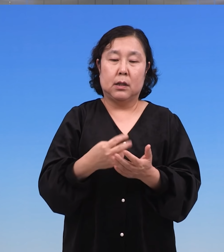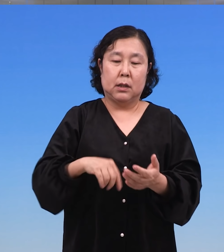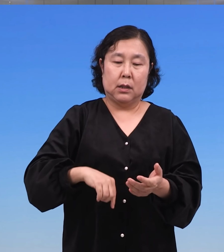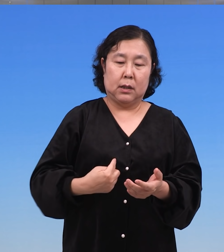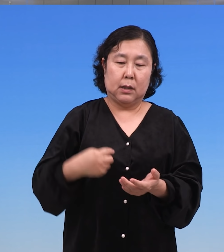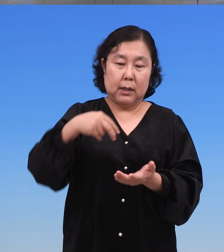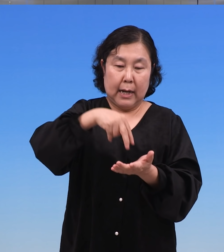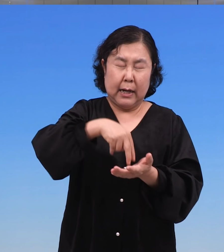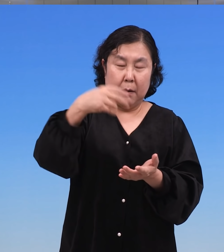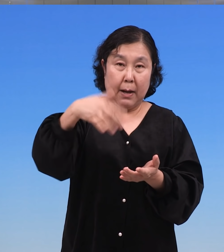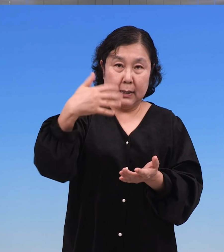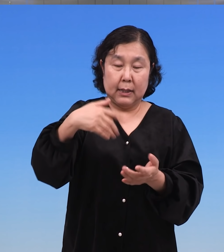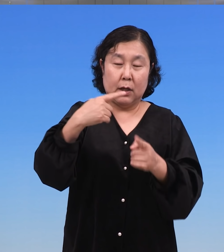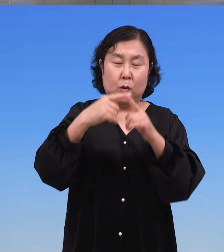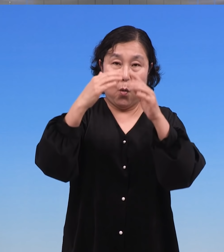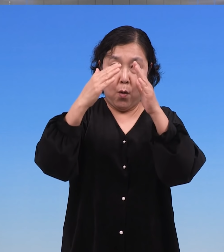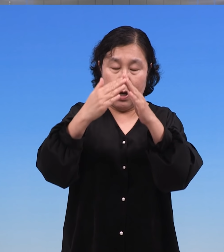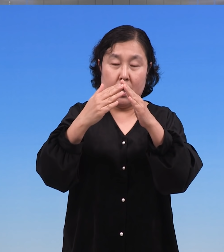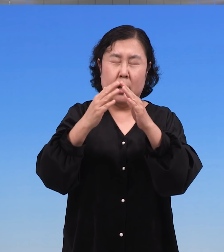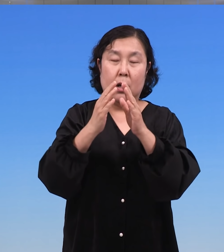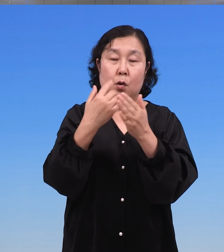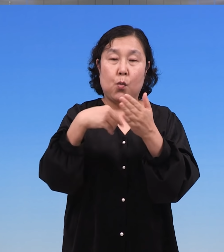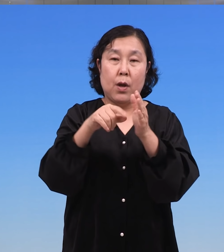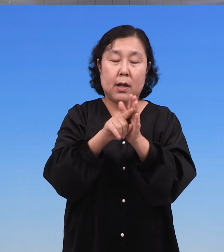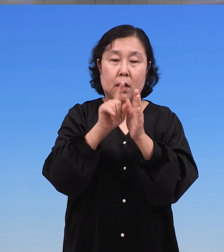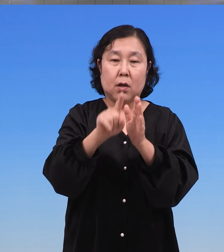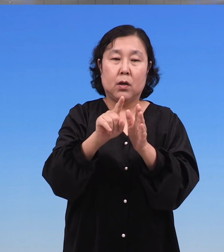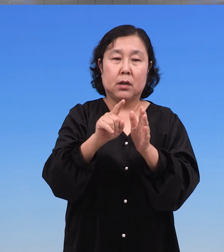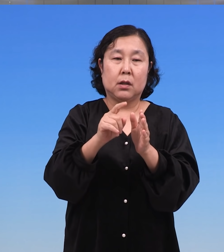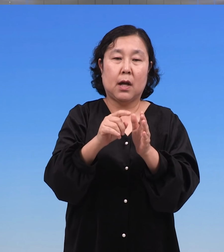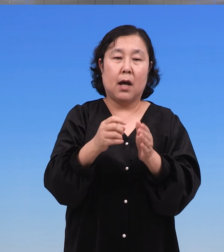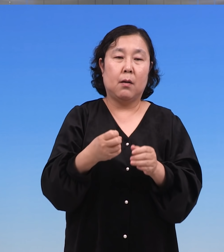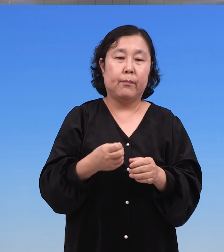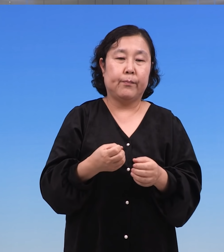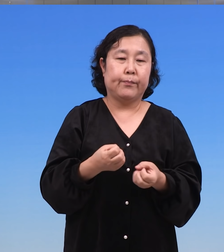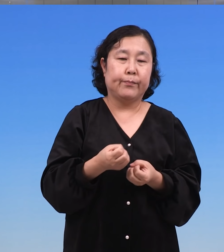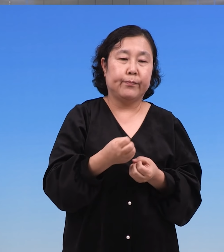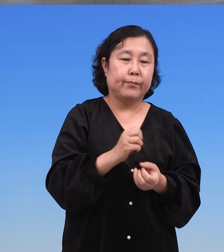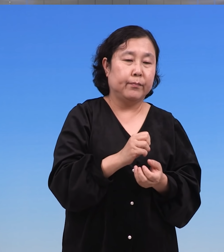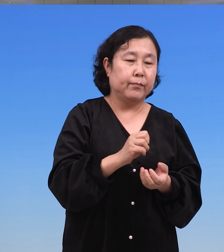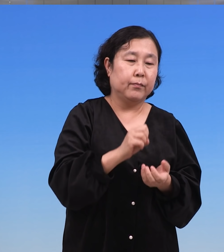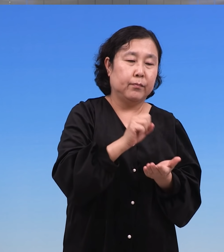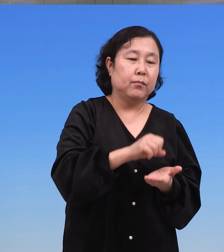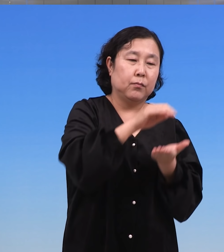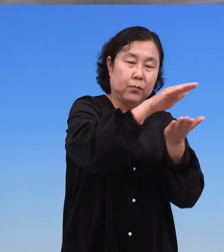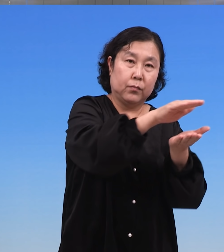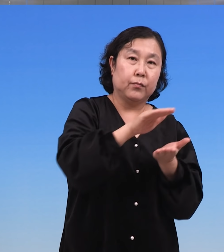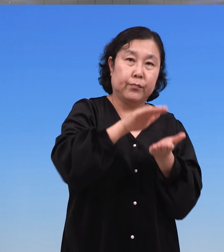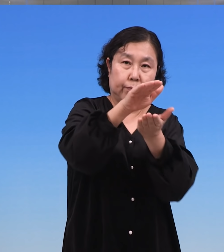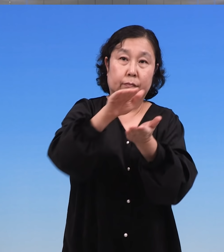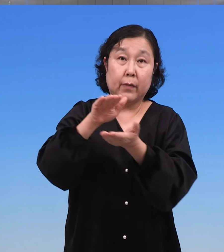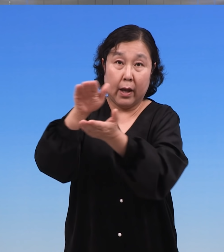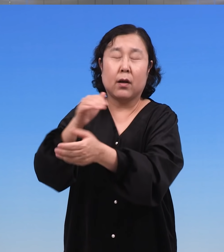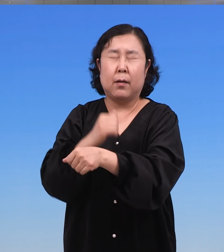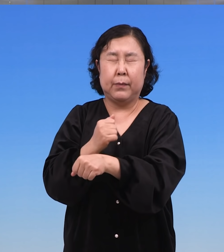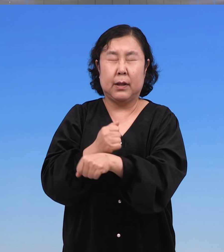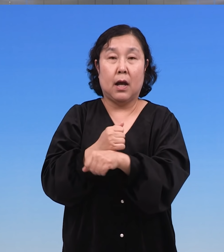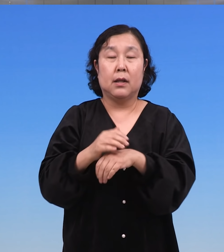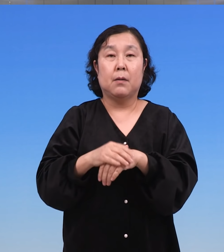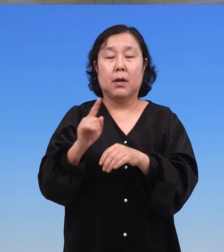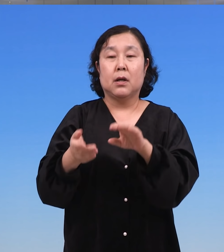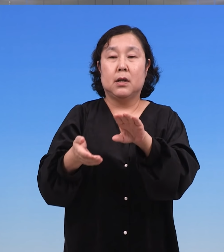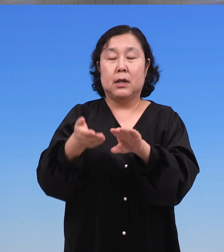교회를 위해서 이제 팀에서 의논이 되는 즉시 이제 바로 이것을 보낼 예정입니다. 그리고 이제 이후에 성도님들의